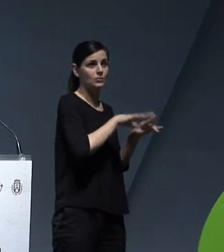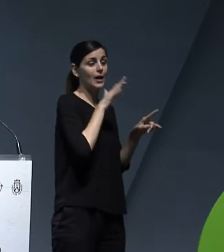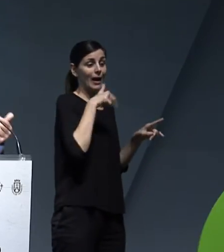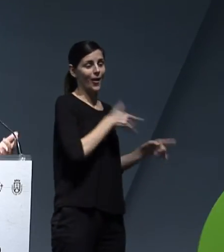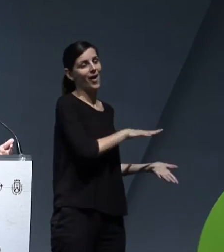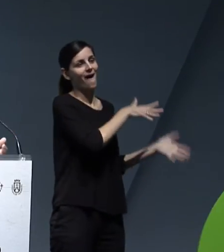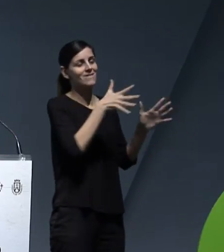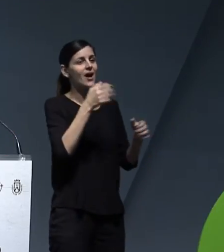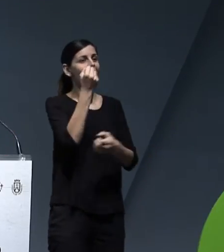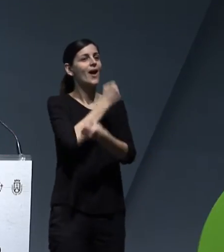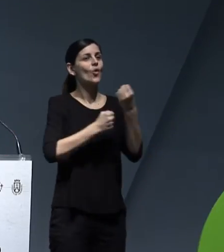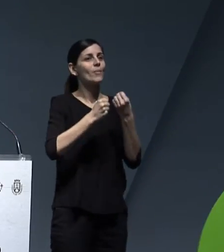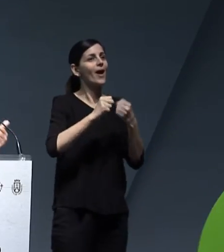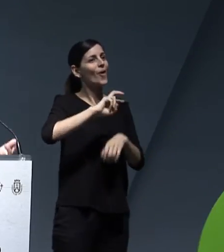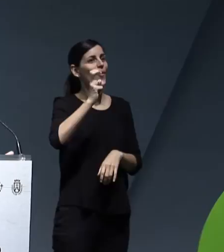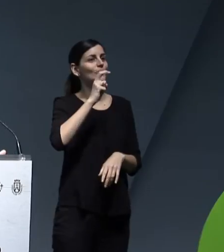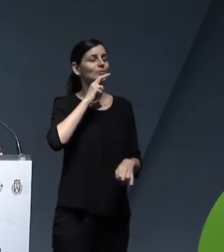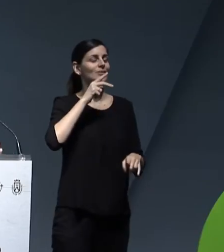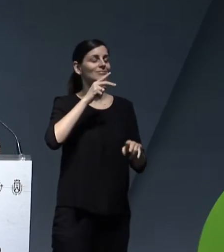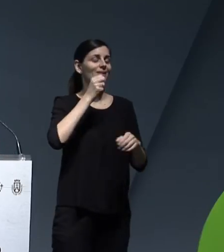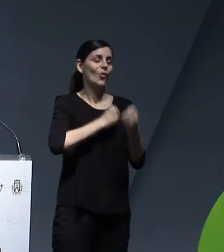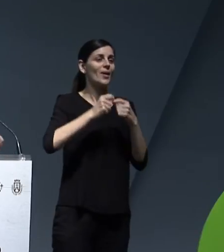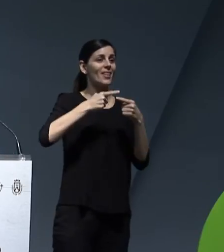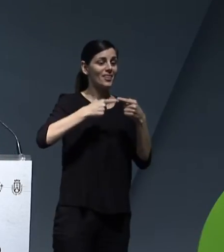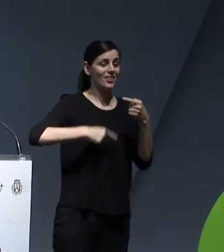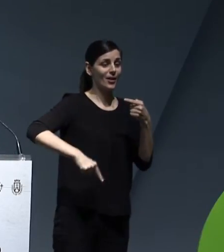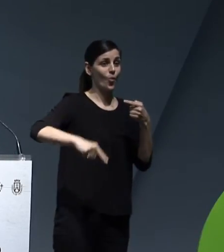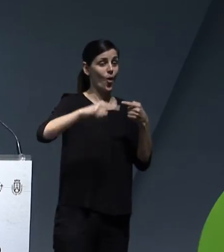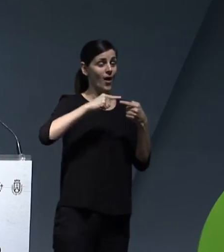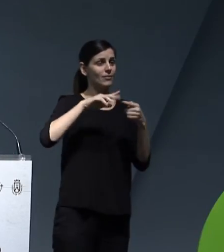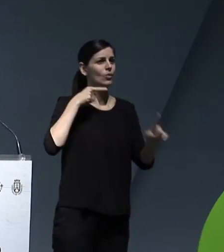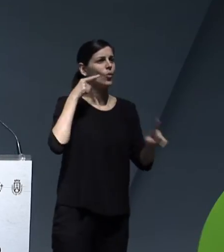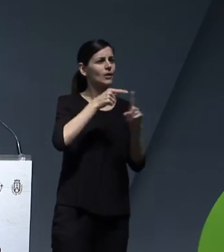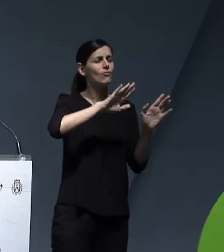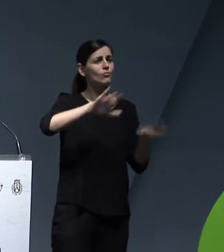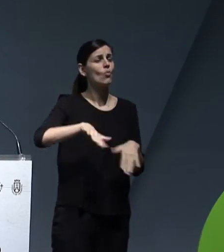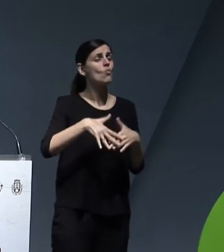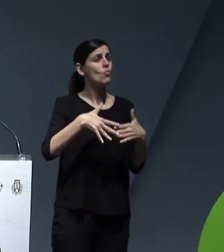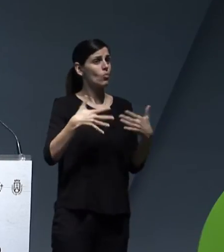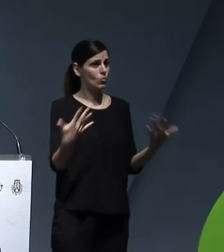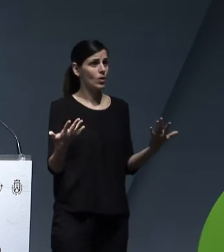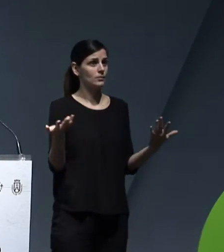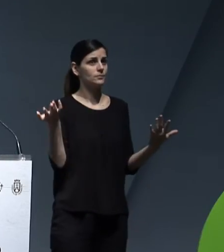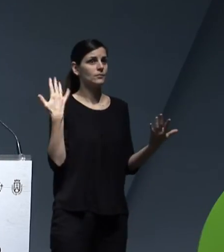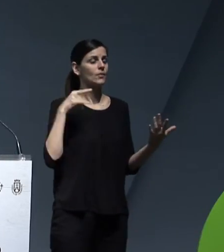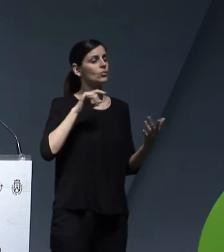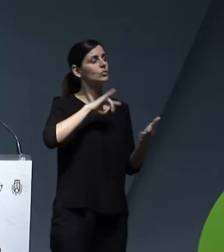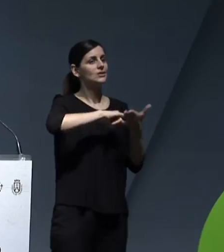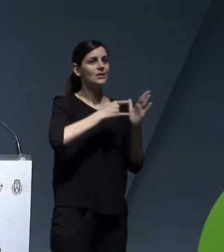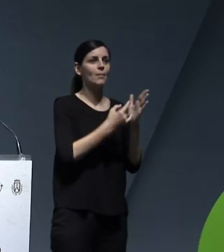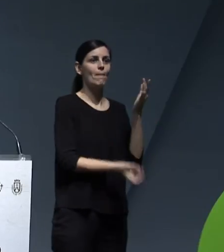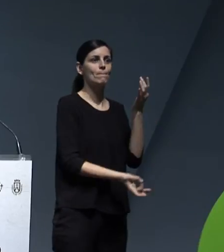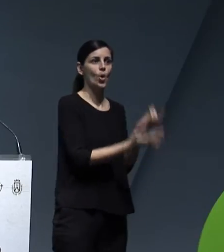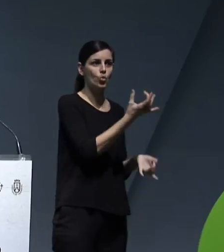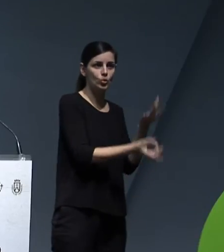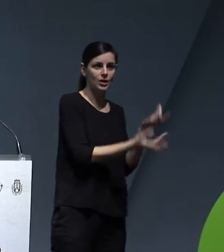una economía circular cuyo objetivo final tiene que ser el establecimiento de un sistema productivo y de